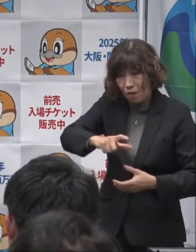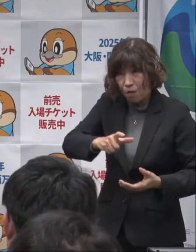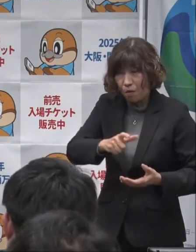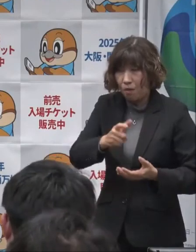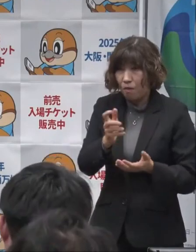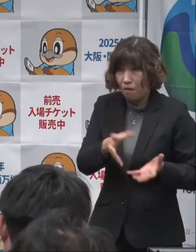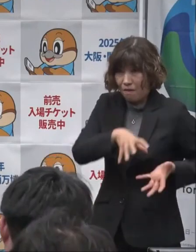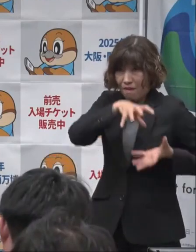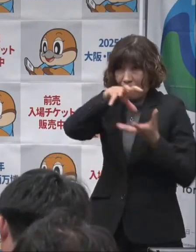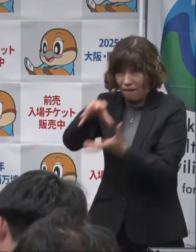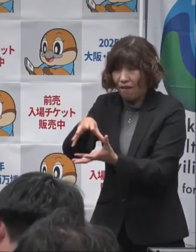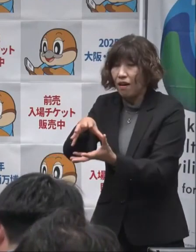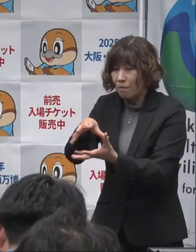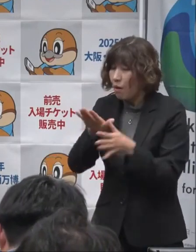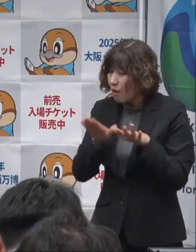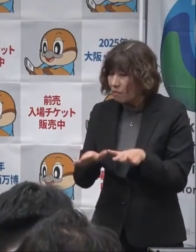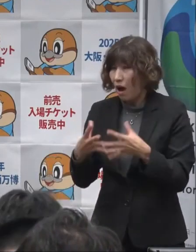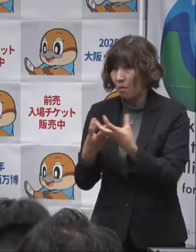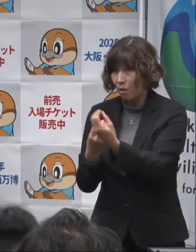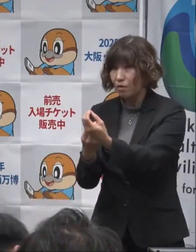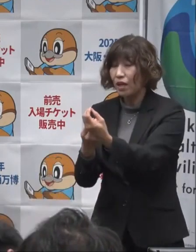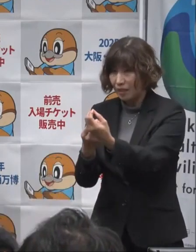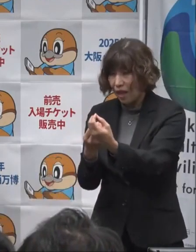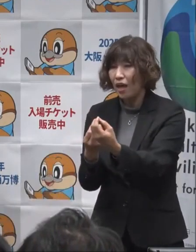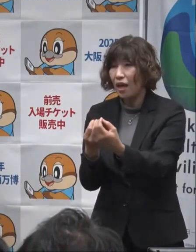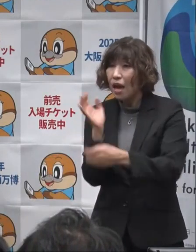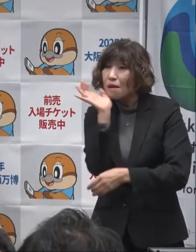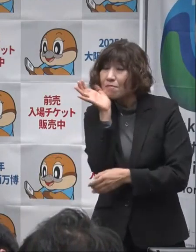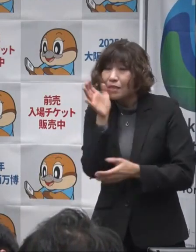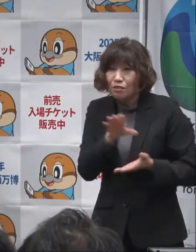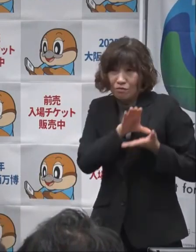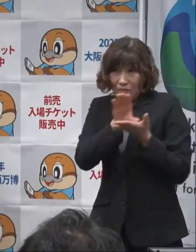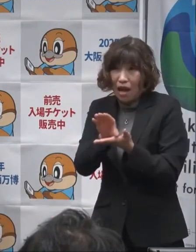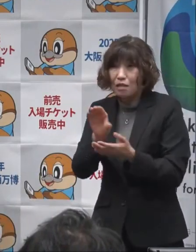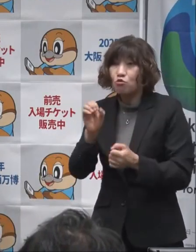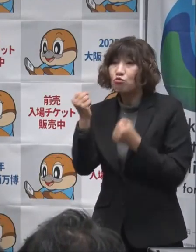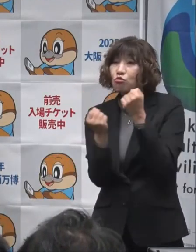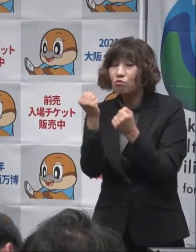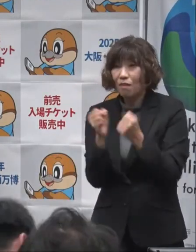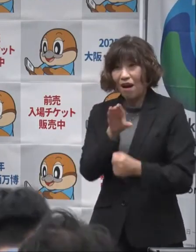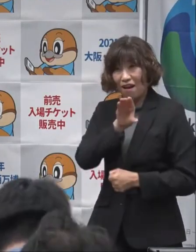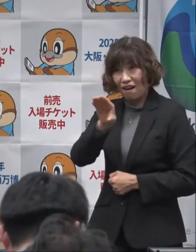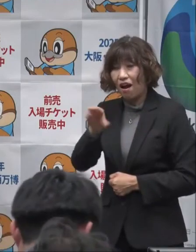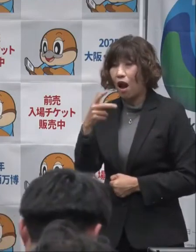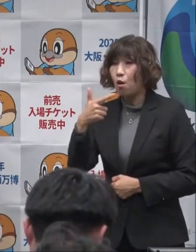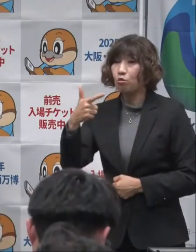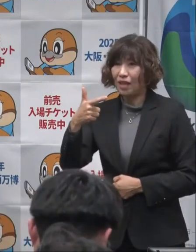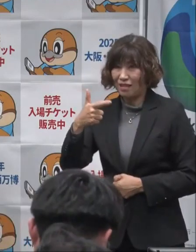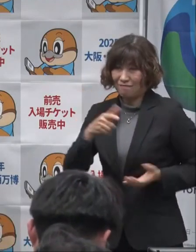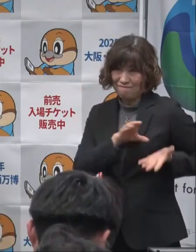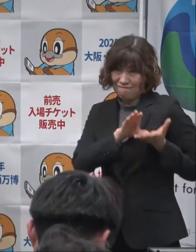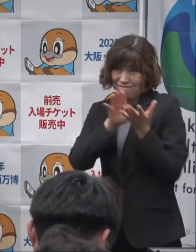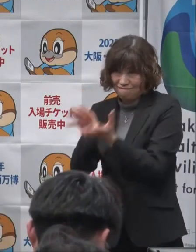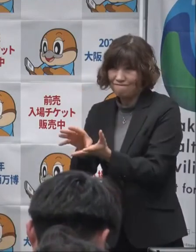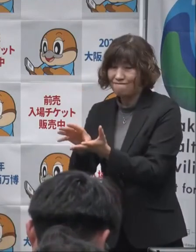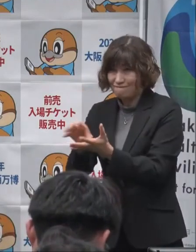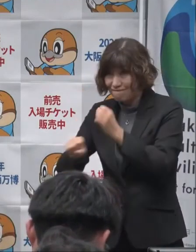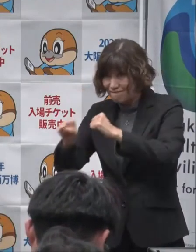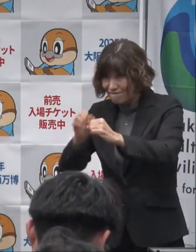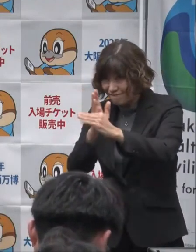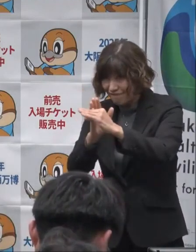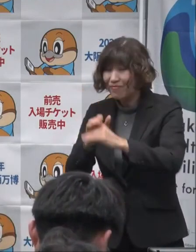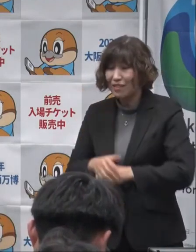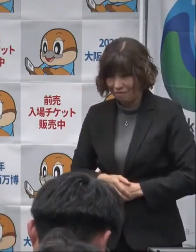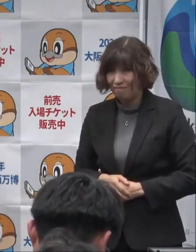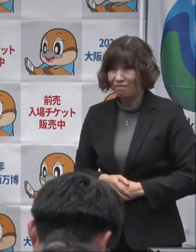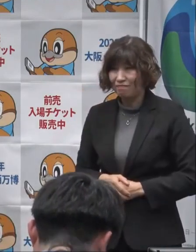してやっておりますが、現在給水車6台が活動しているところです。次お願いします。義援